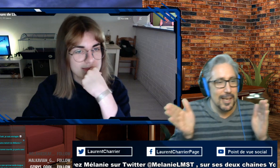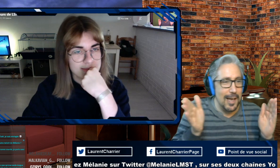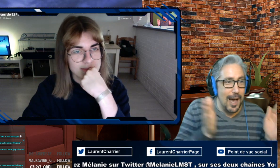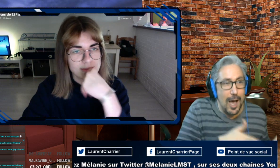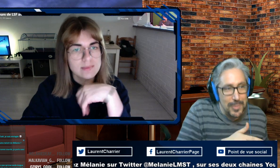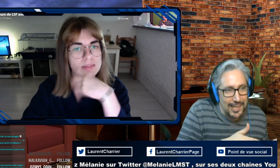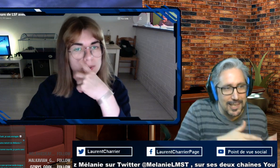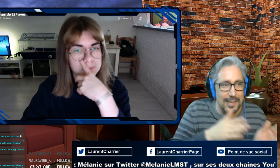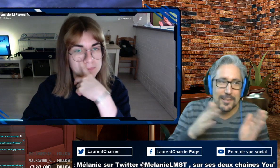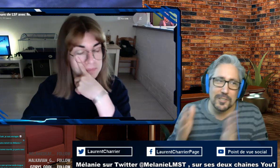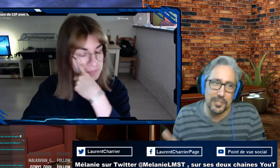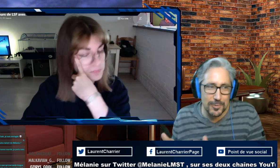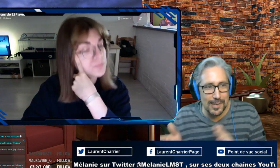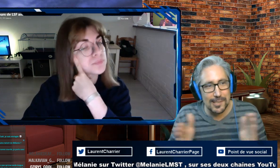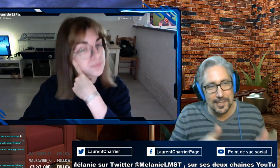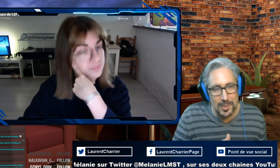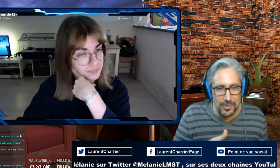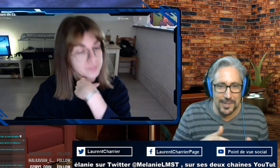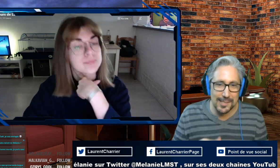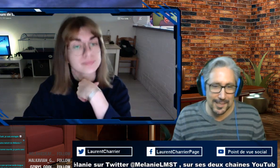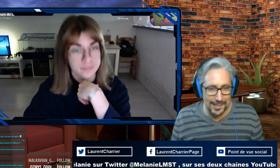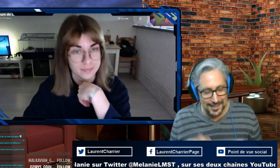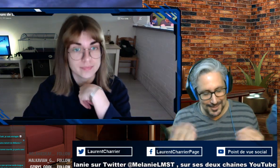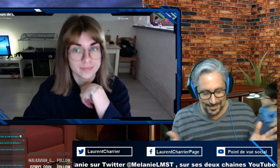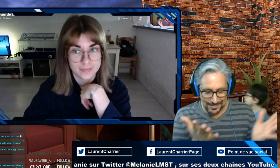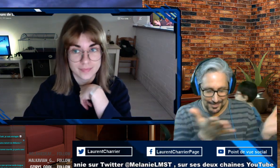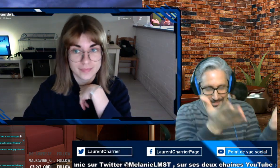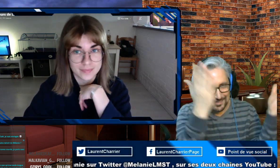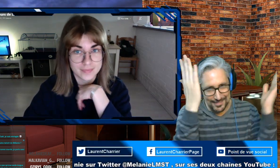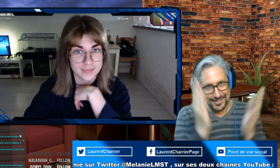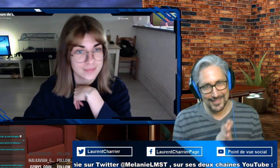anglaise, américaine, chinoise, japonaise.